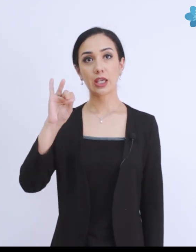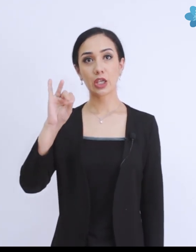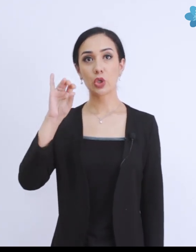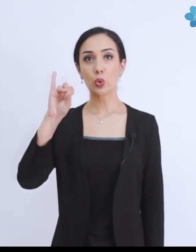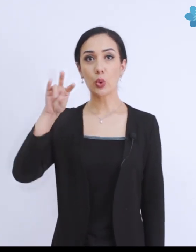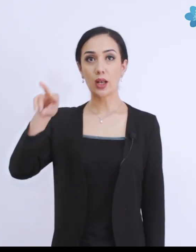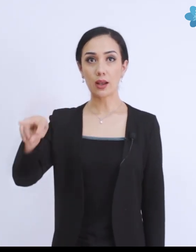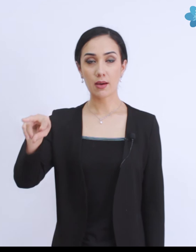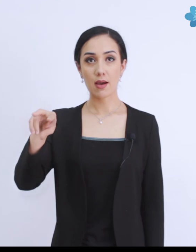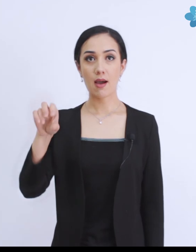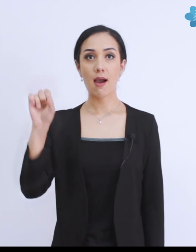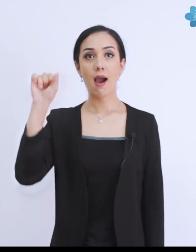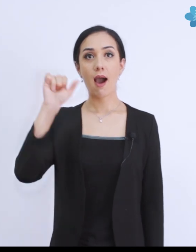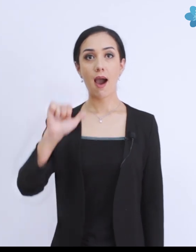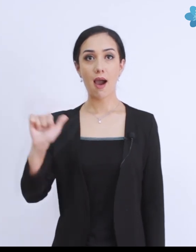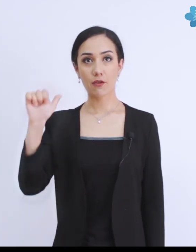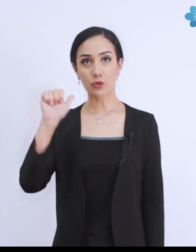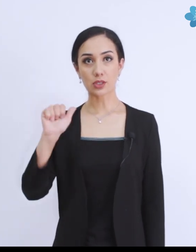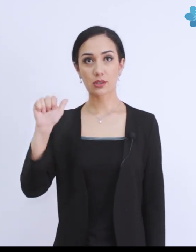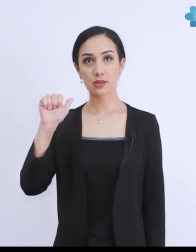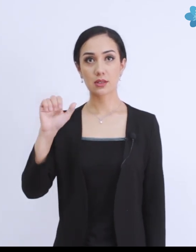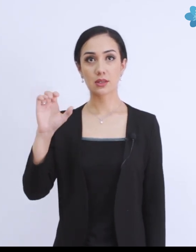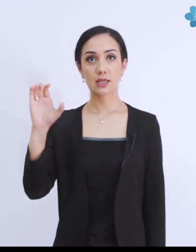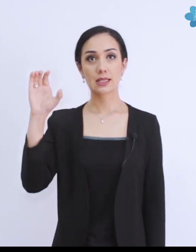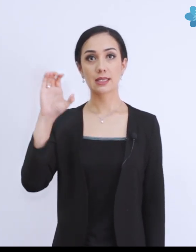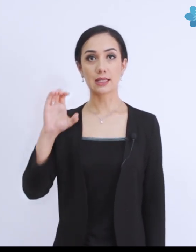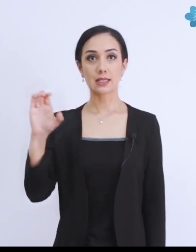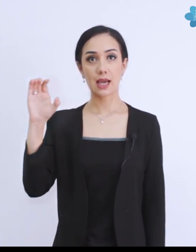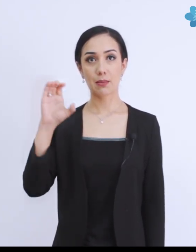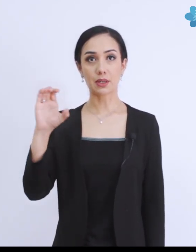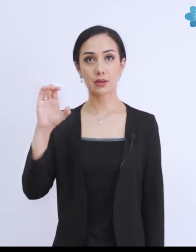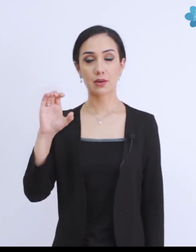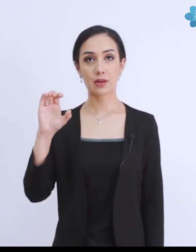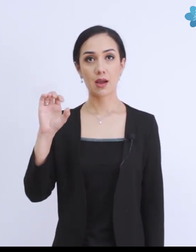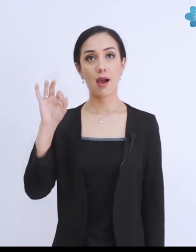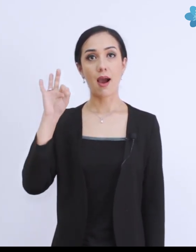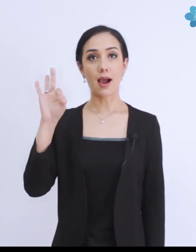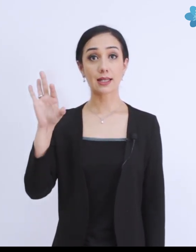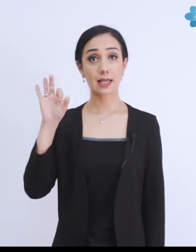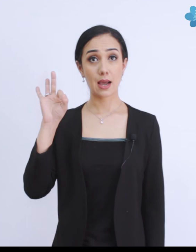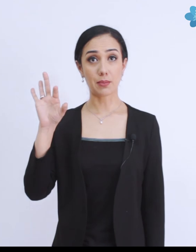август сентябрь октябрь ноябрь